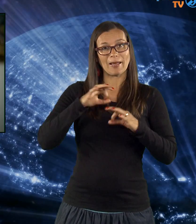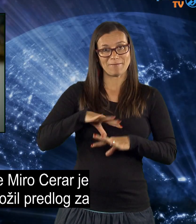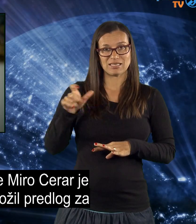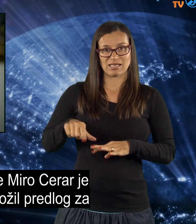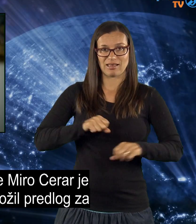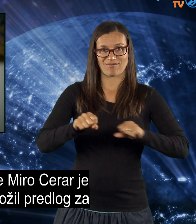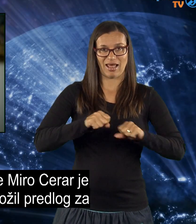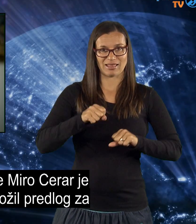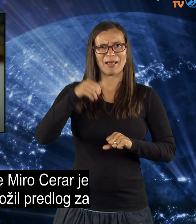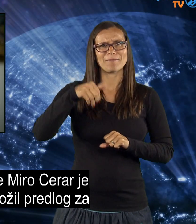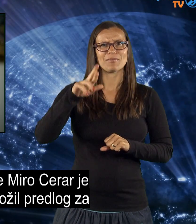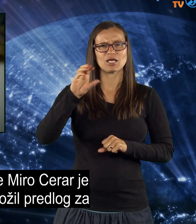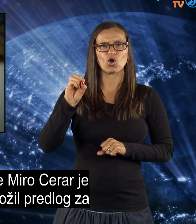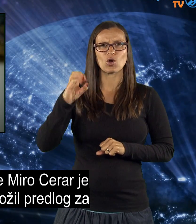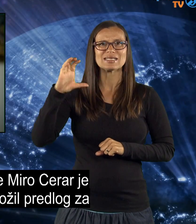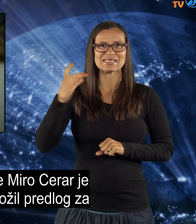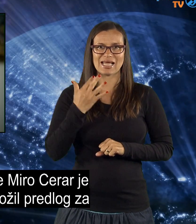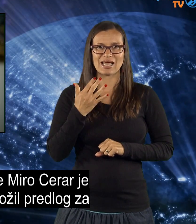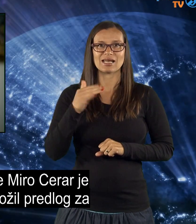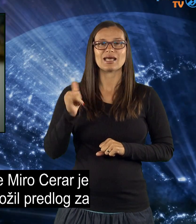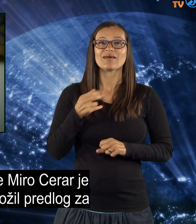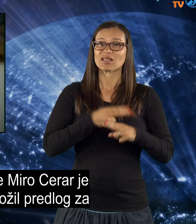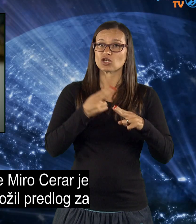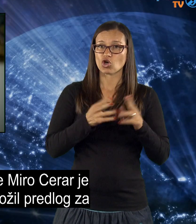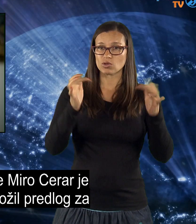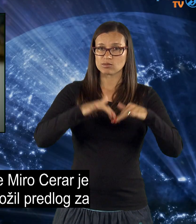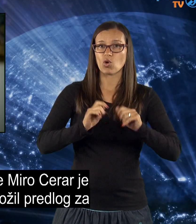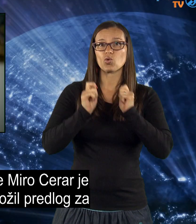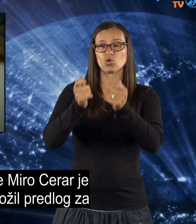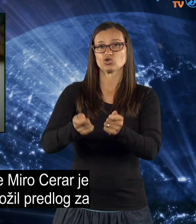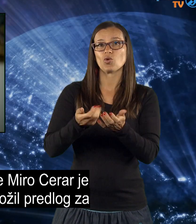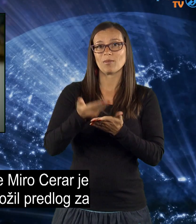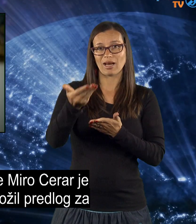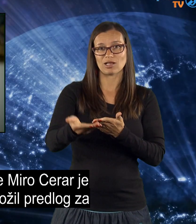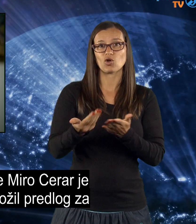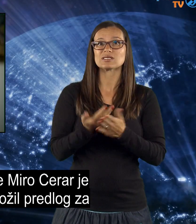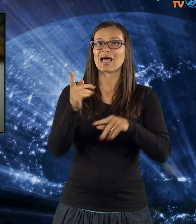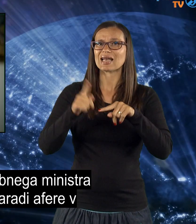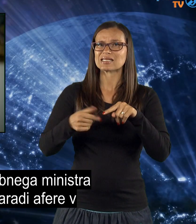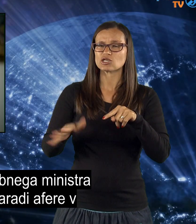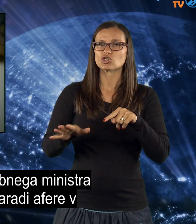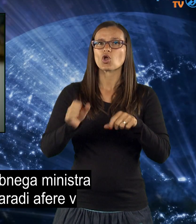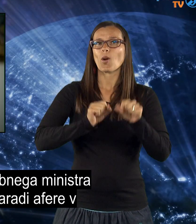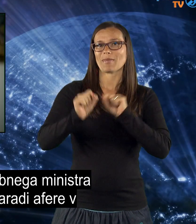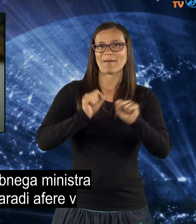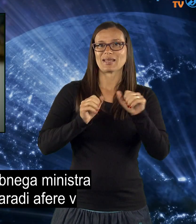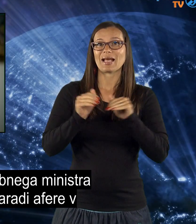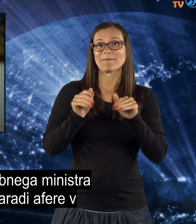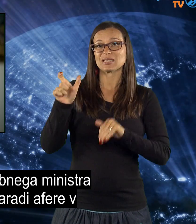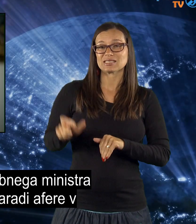Predsednik vlade Miro Cerar je v državni zbor vložil predlog za razrešitev obrambnega ministra Janka Vebra